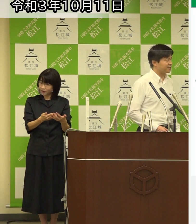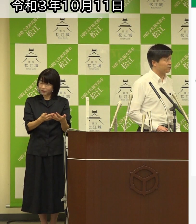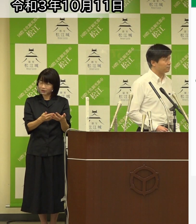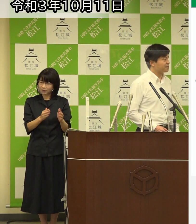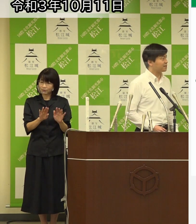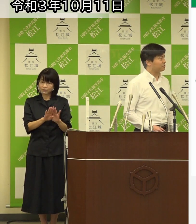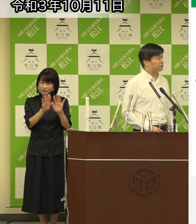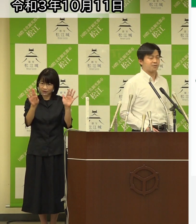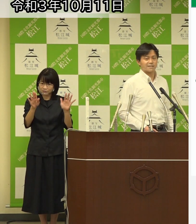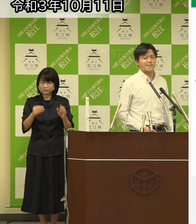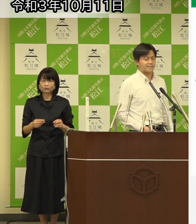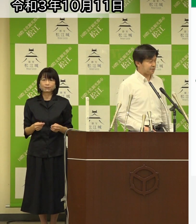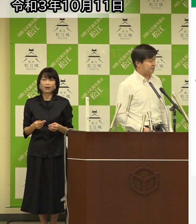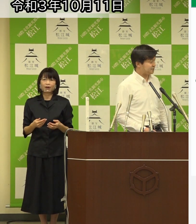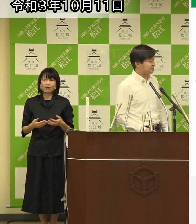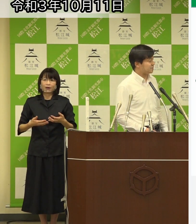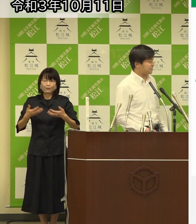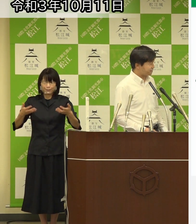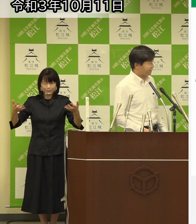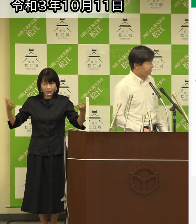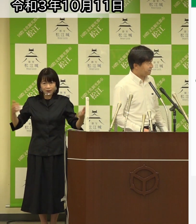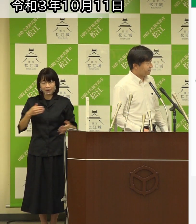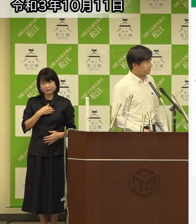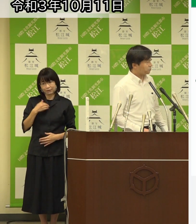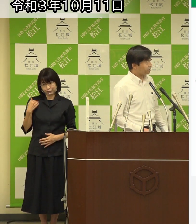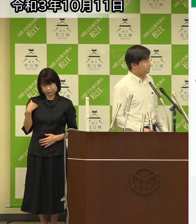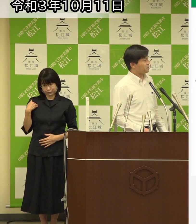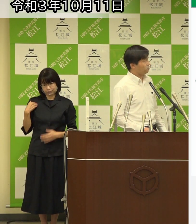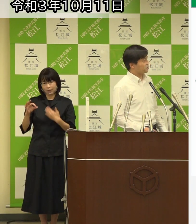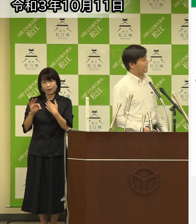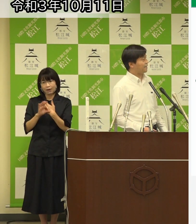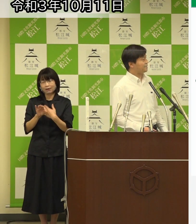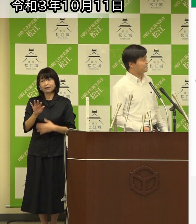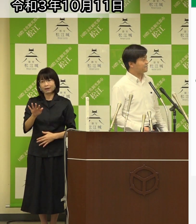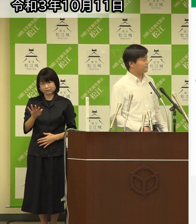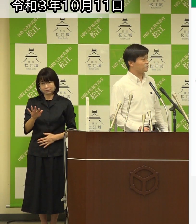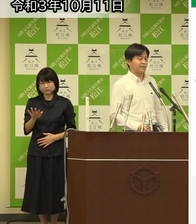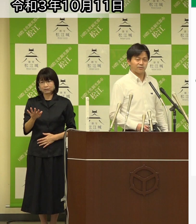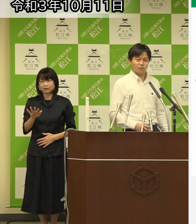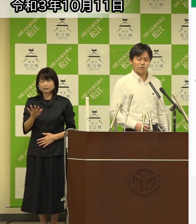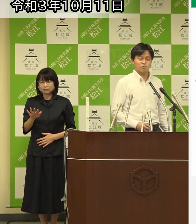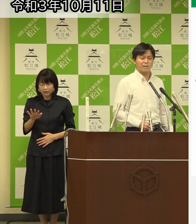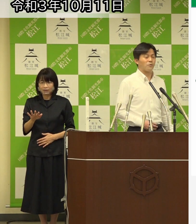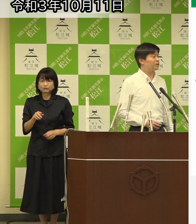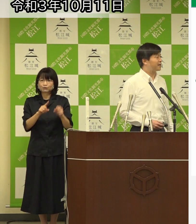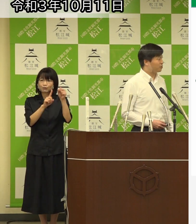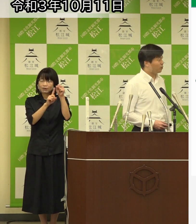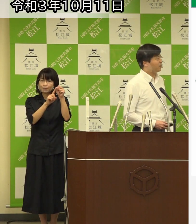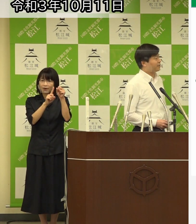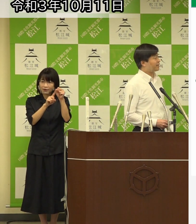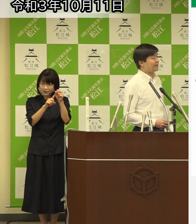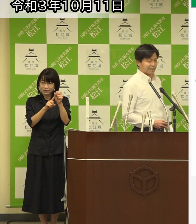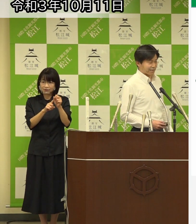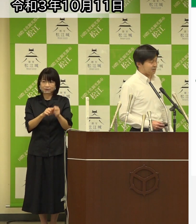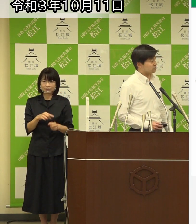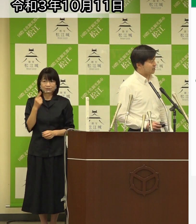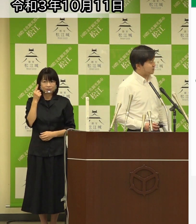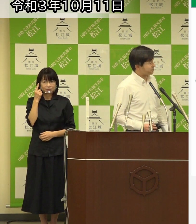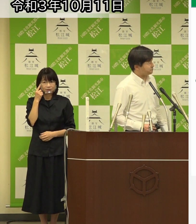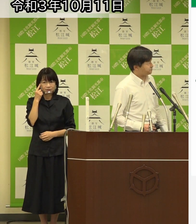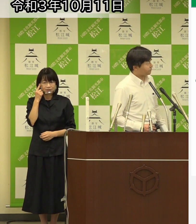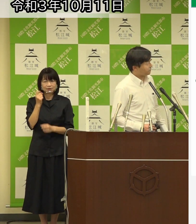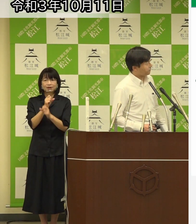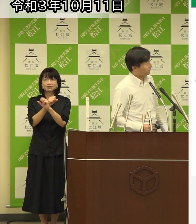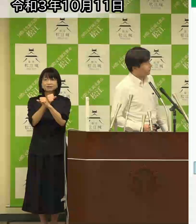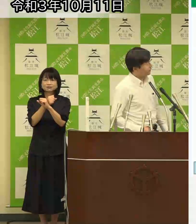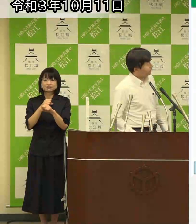というふうな仮説を皆さんと一緒に立てさせていただきました。そのための社会実験をしたいというのが今回の考えでござい